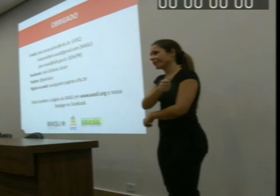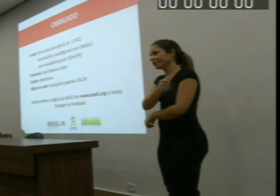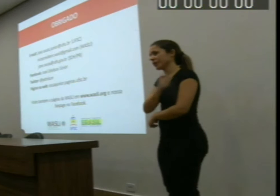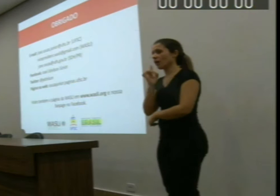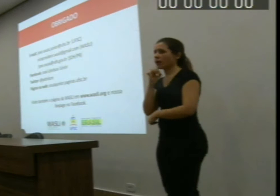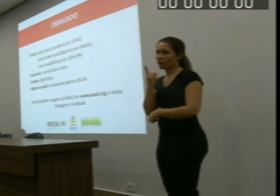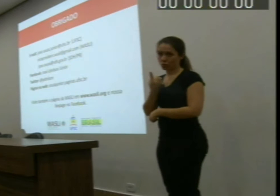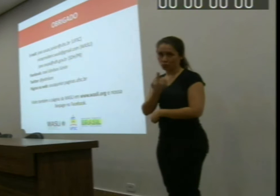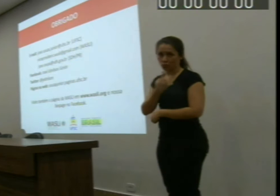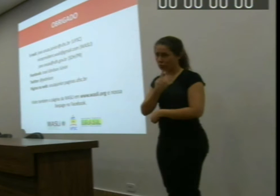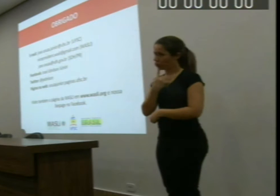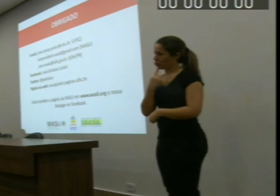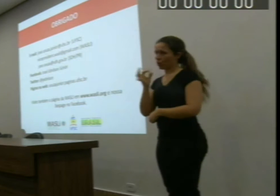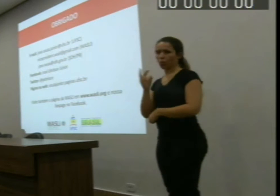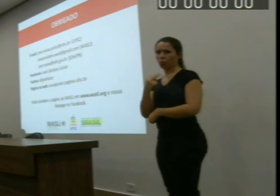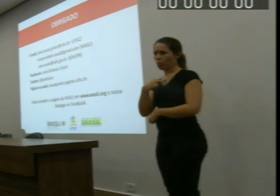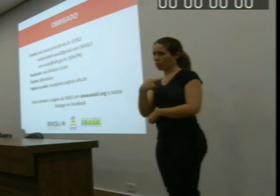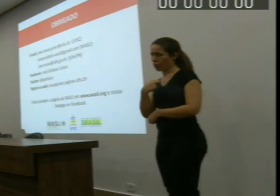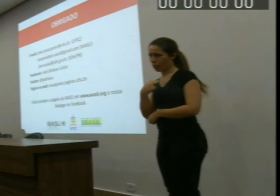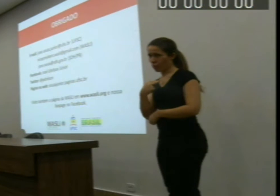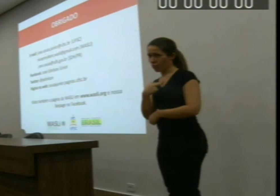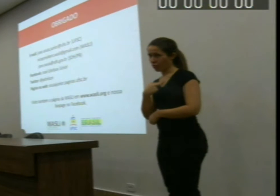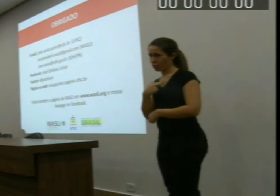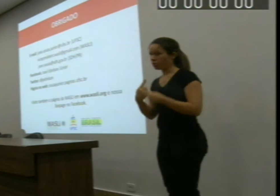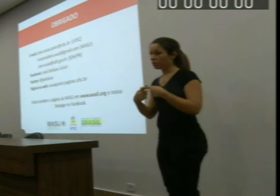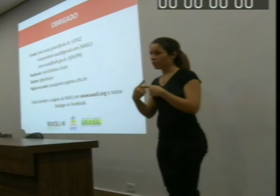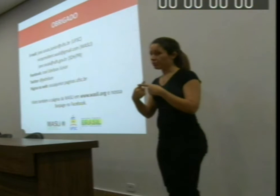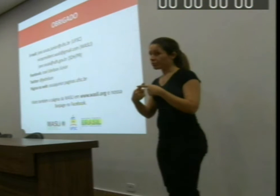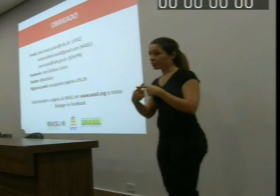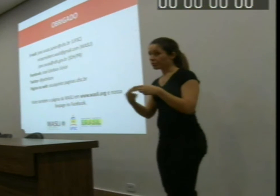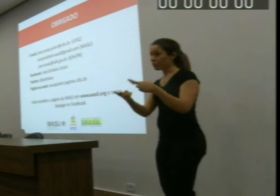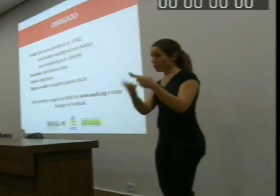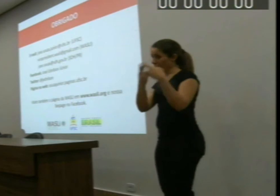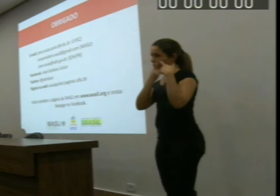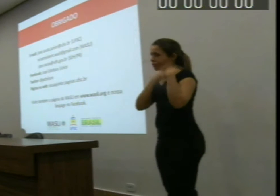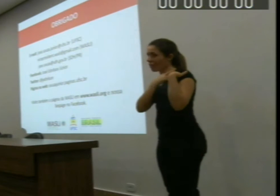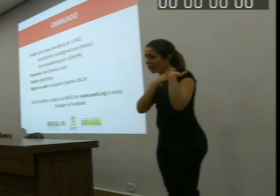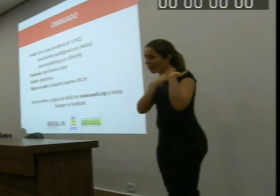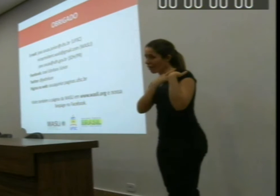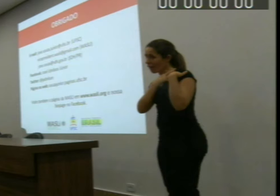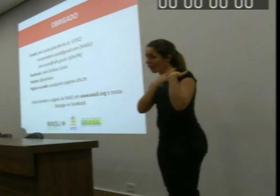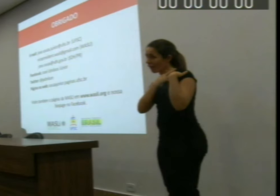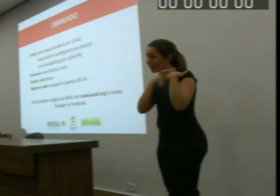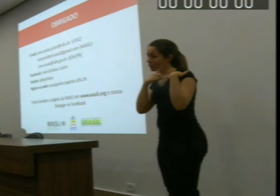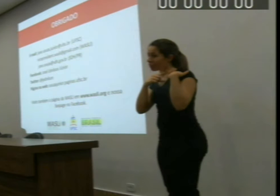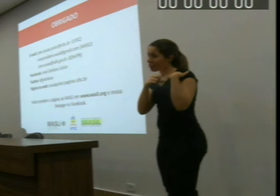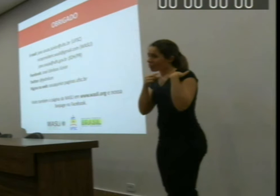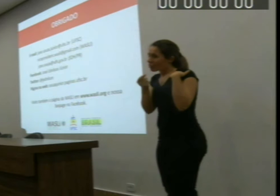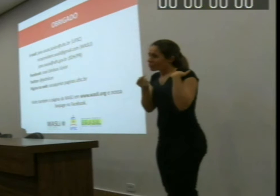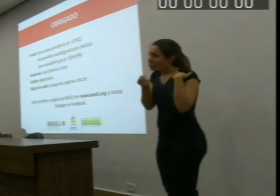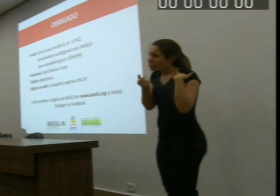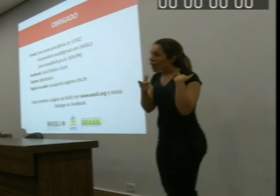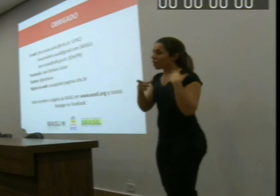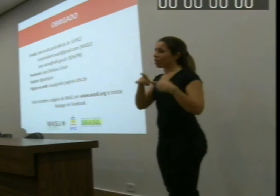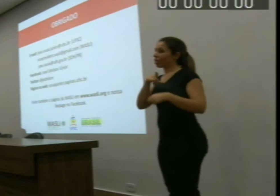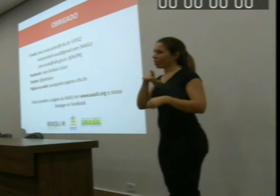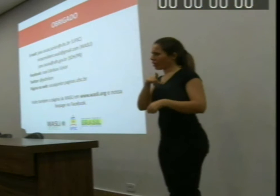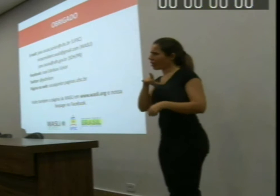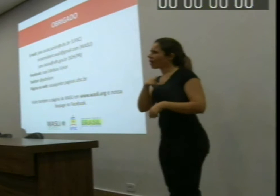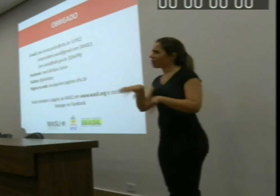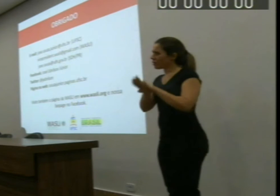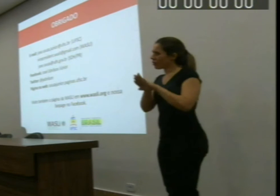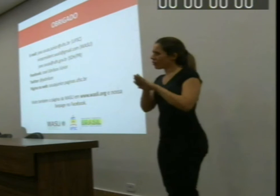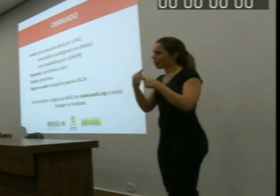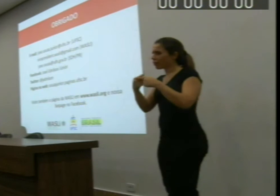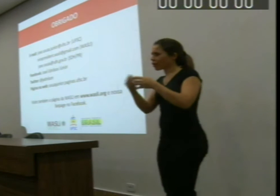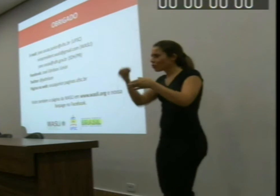certo eles TM vão ter uma uma uma responsabilidade uma parcela sem dúvida eles estão inseridos dentro do do processo que tá acontecendo ali dentro